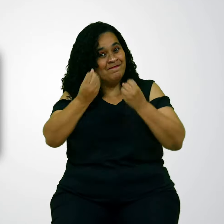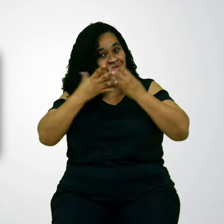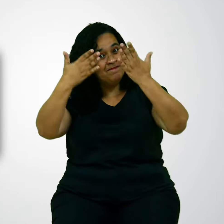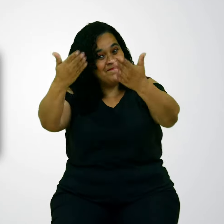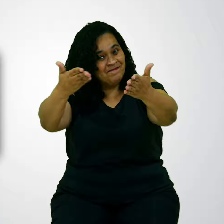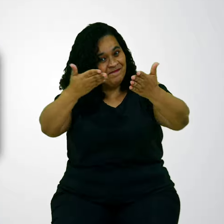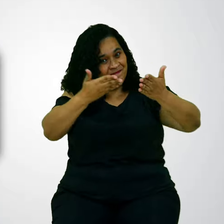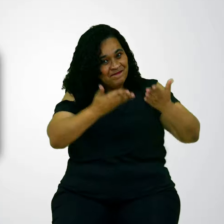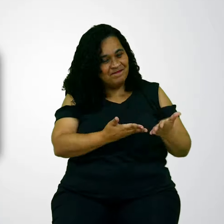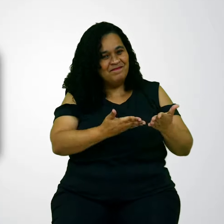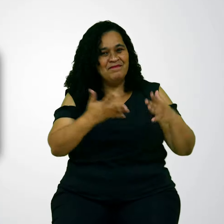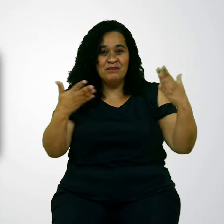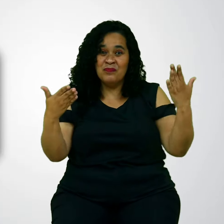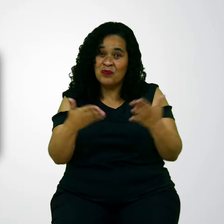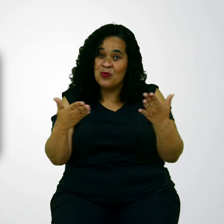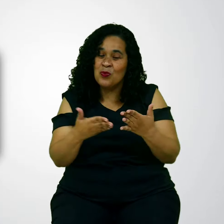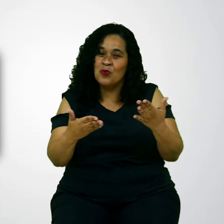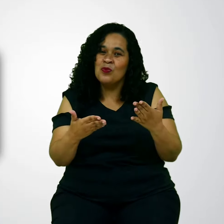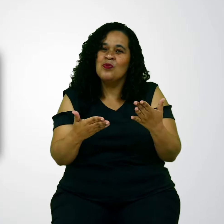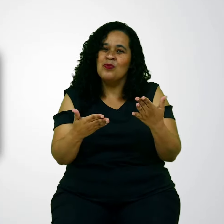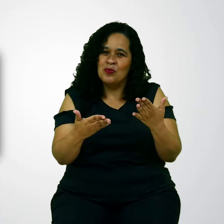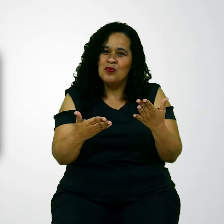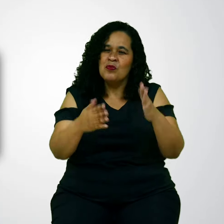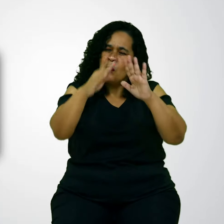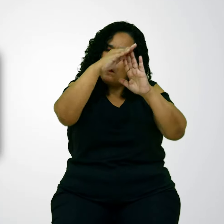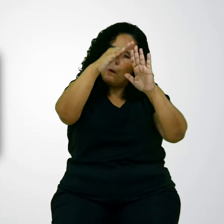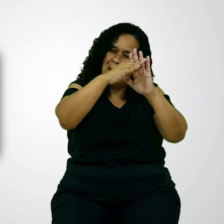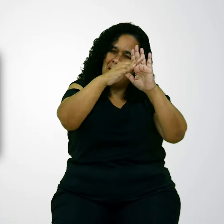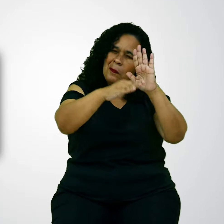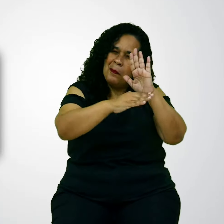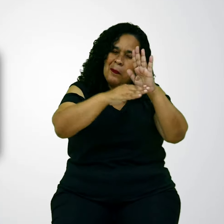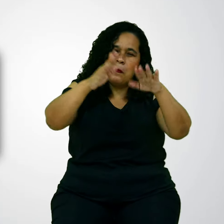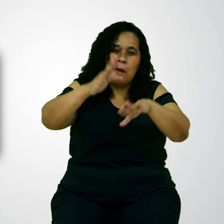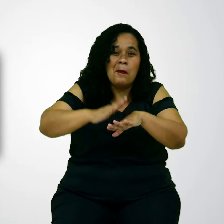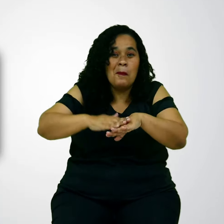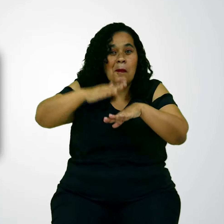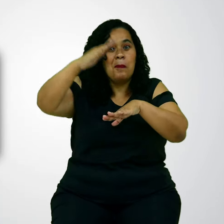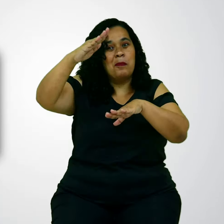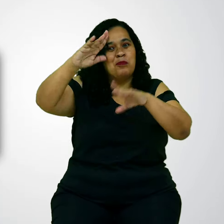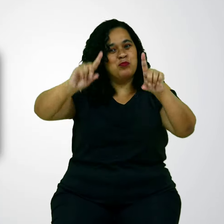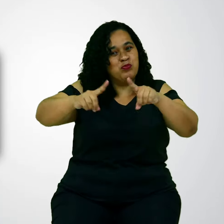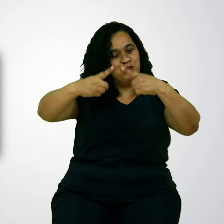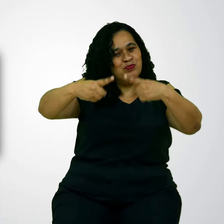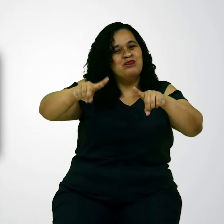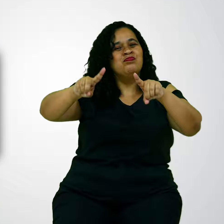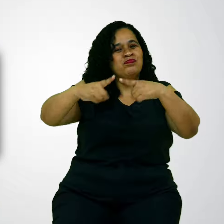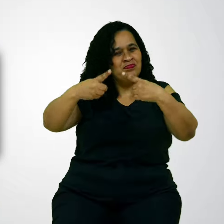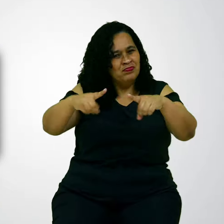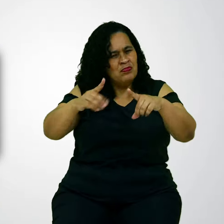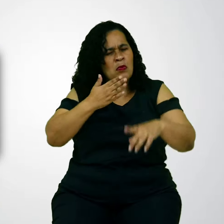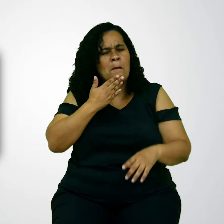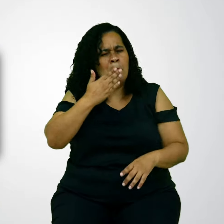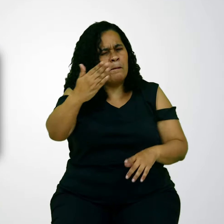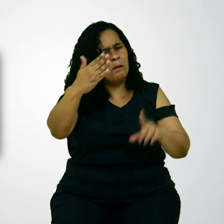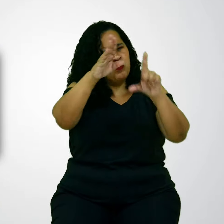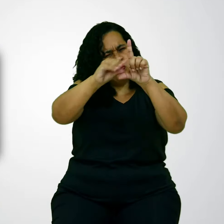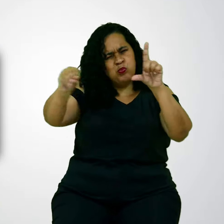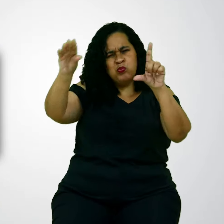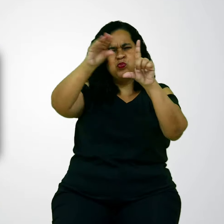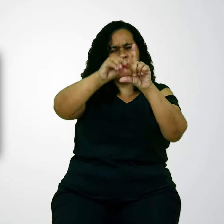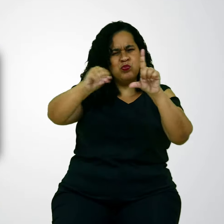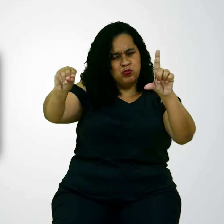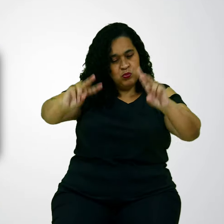programa, Mais Que Som. E eu já quero te convidar nesse momento a compartilhar o link aqui desse